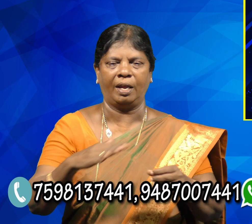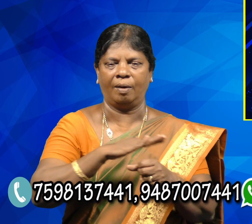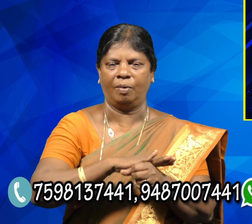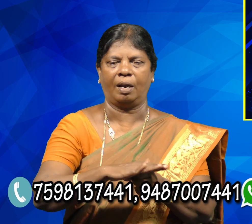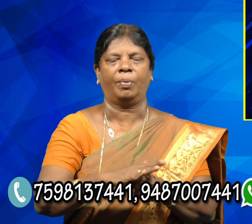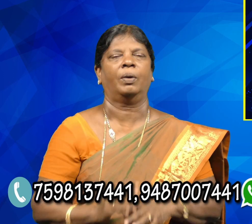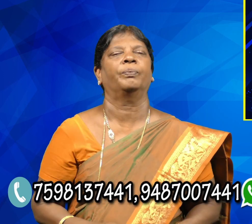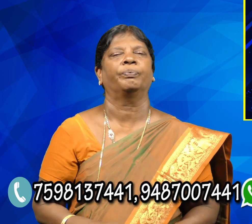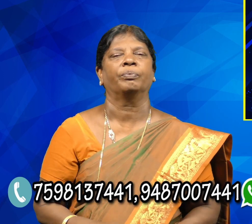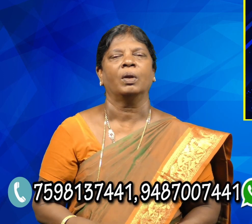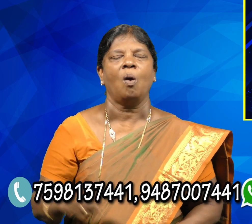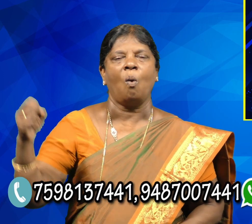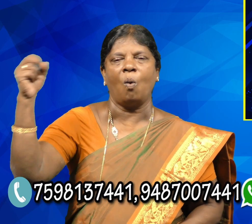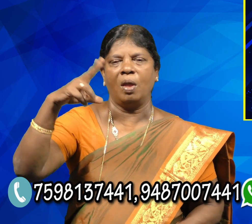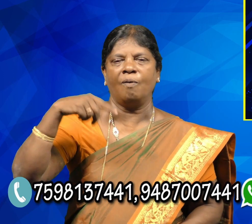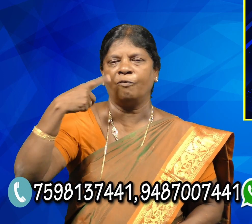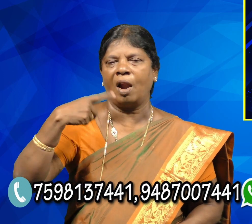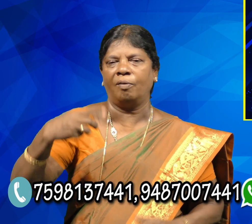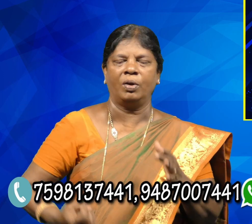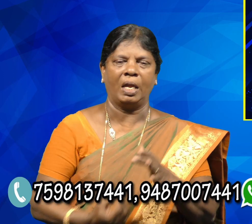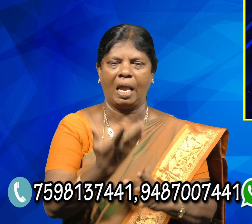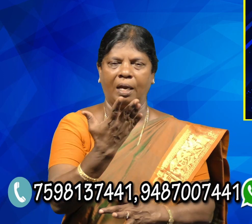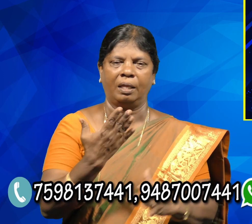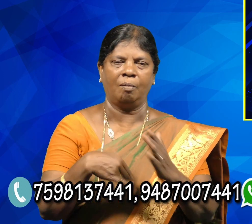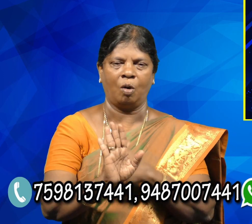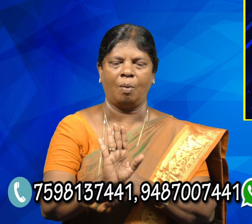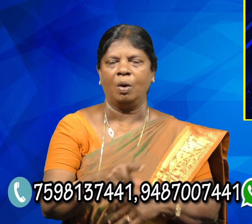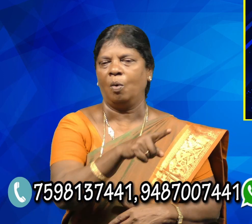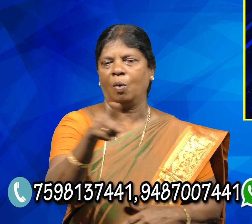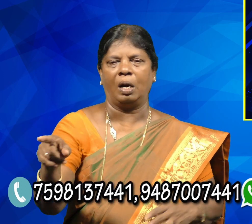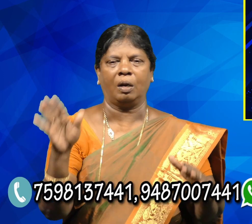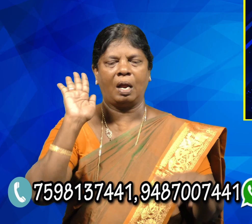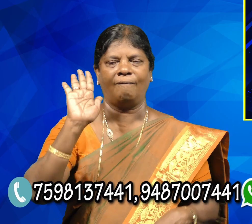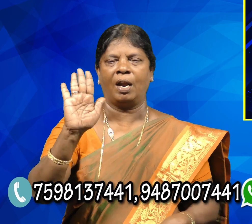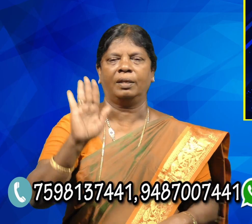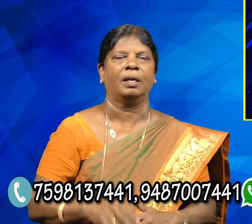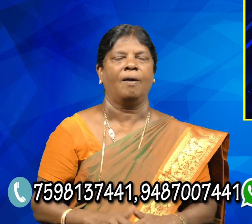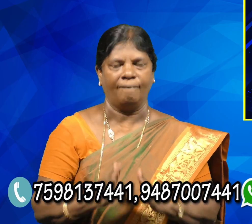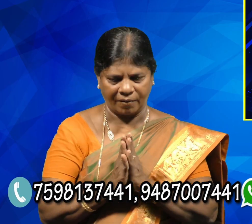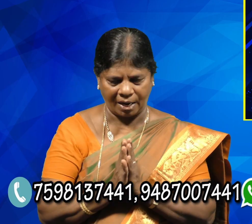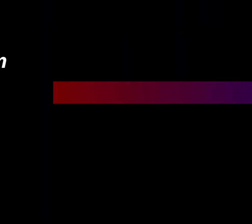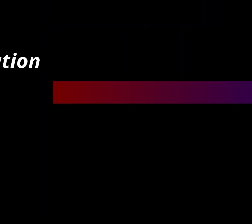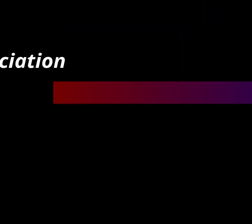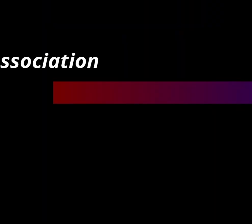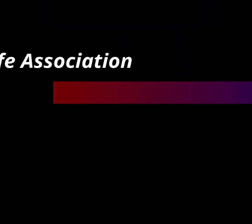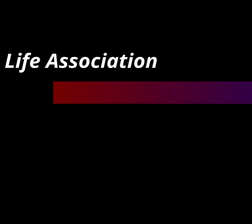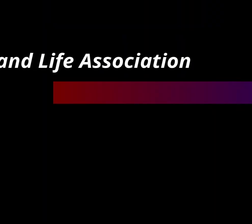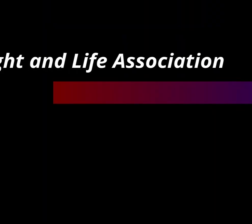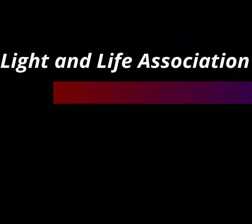இல்லங்களையும் நிரப்புவதாக. ஒளியும் வாழ்வும் இயக்கம் சார்பாக உங்களுக்கு எங்கள் வாழ்த்துக்கள். வணக்கம்.